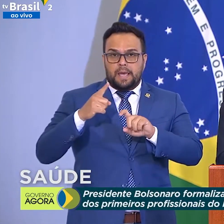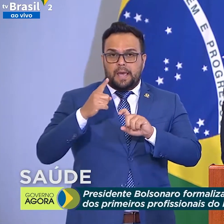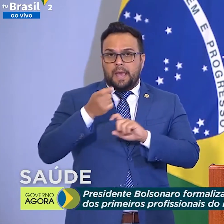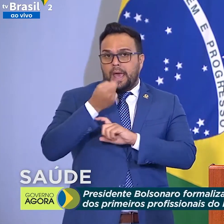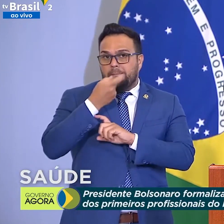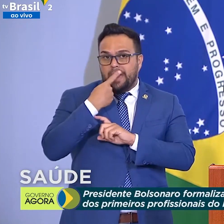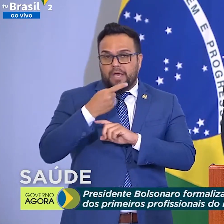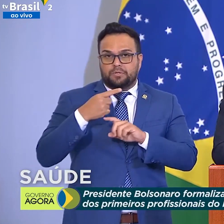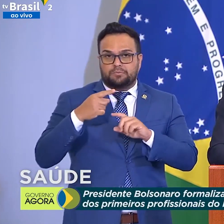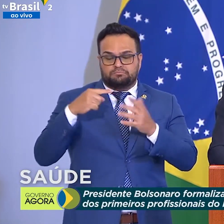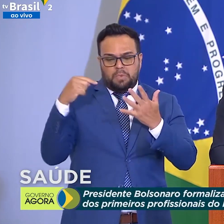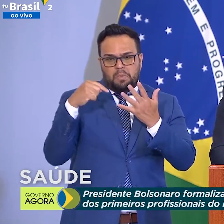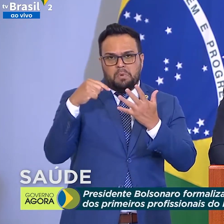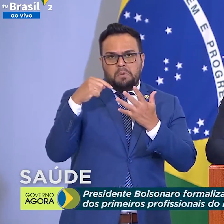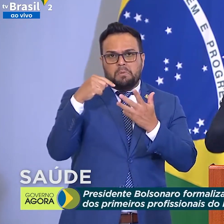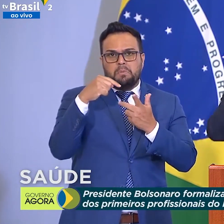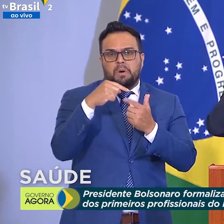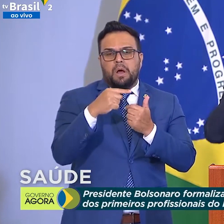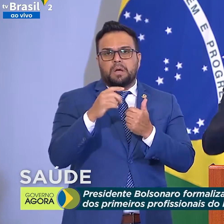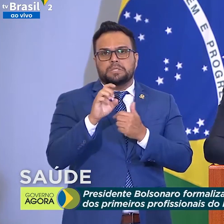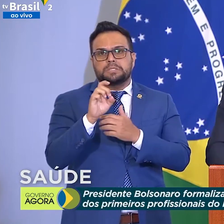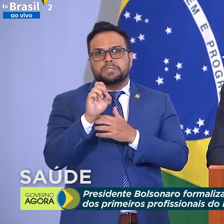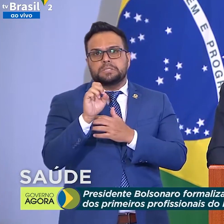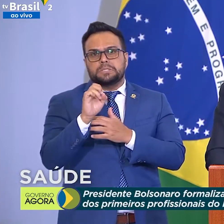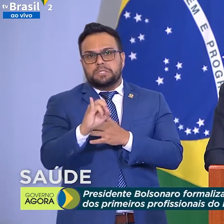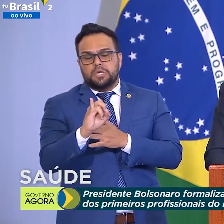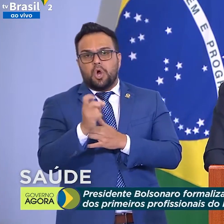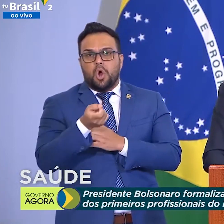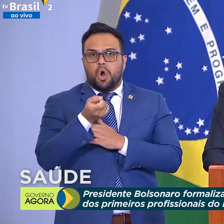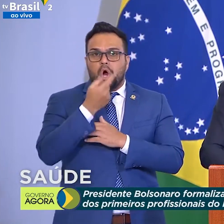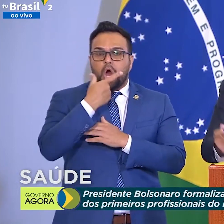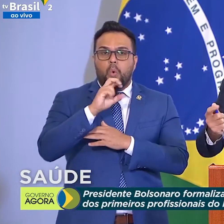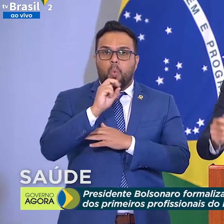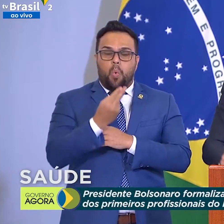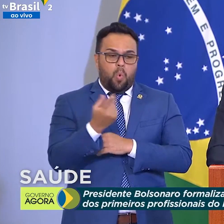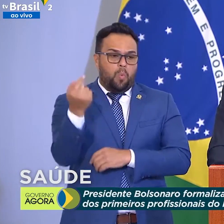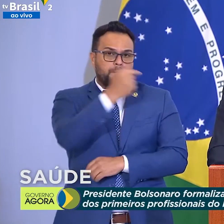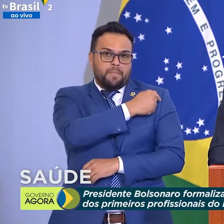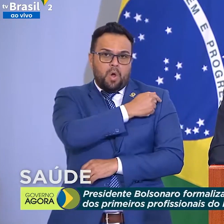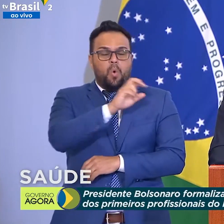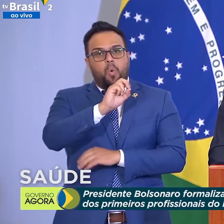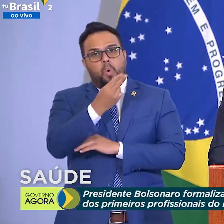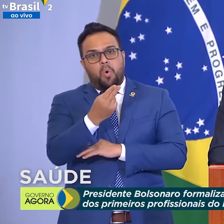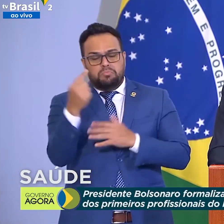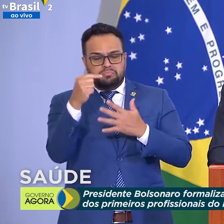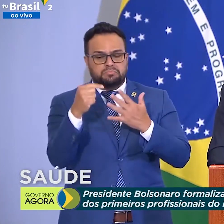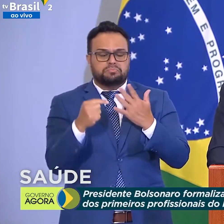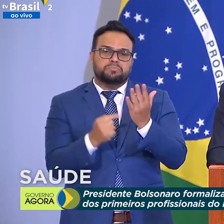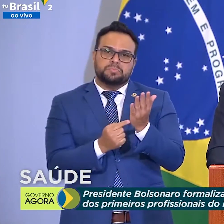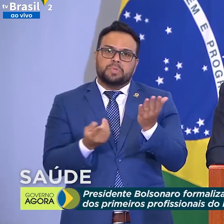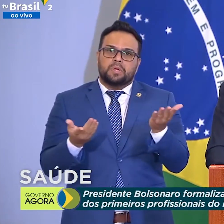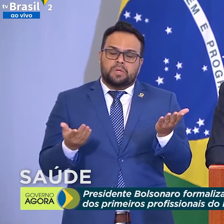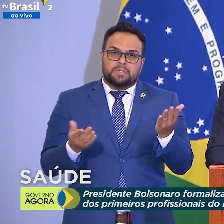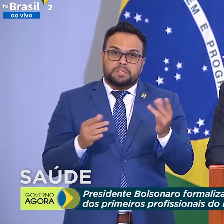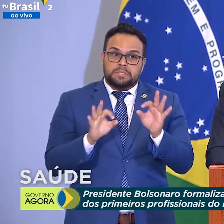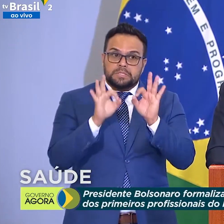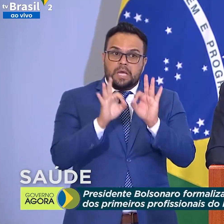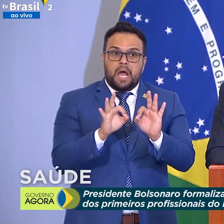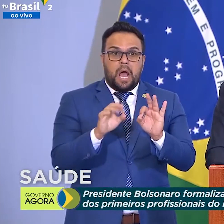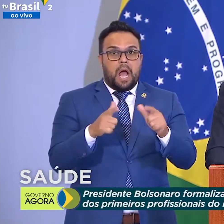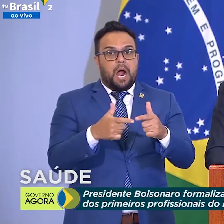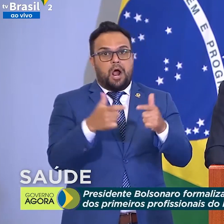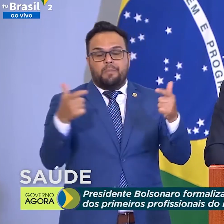se é muscular, se é oral. O que é? Tenho certeza que a maioria não seria